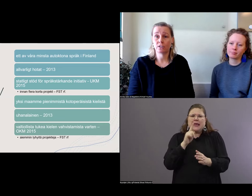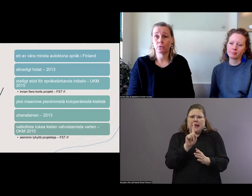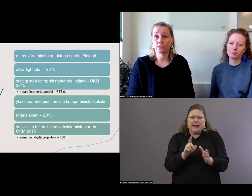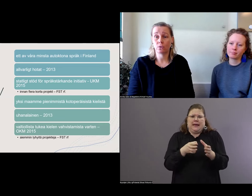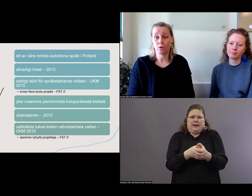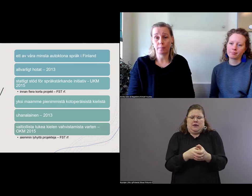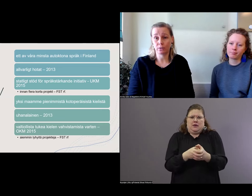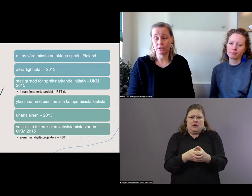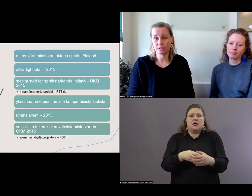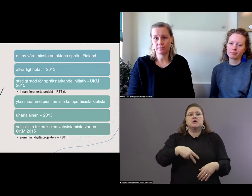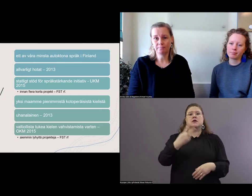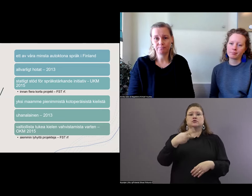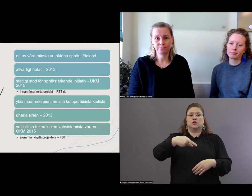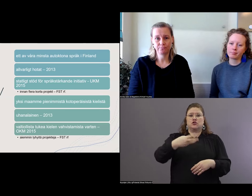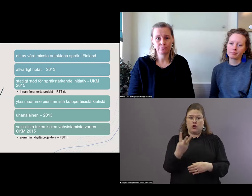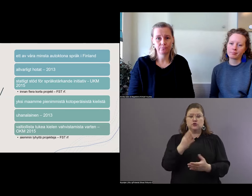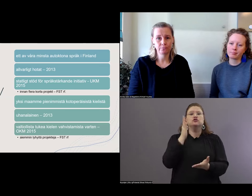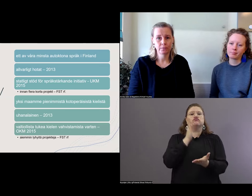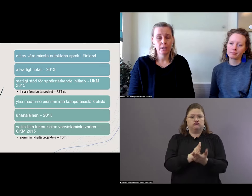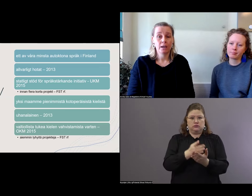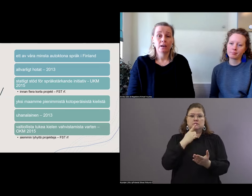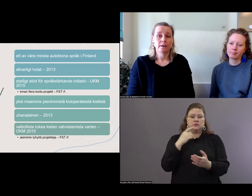vuonna 2013.